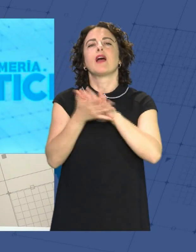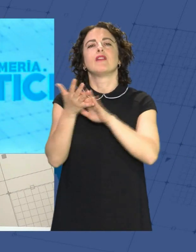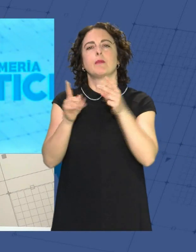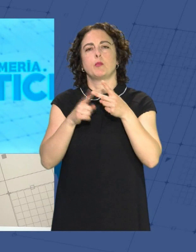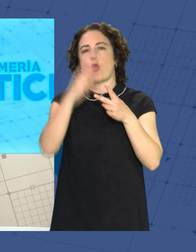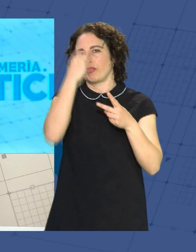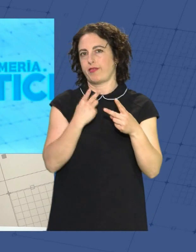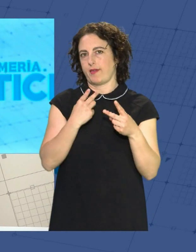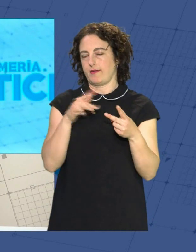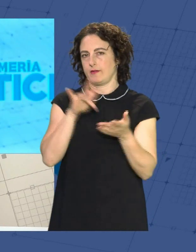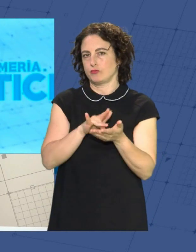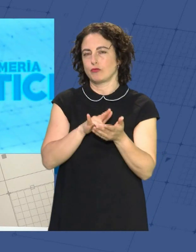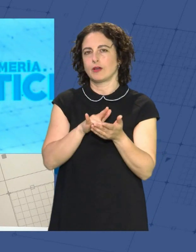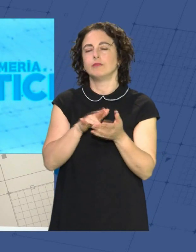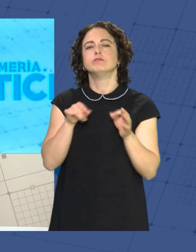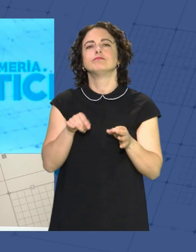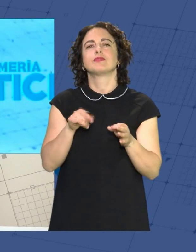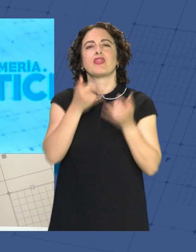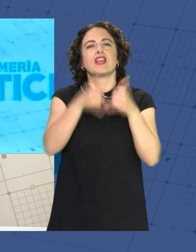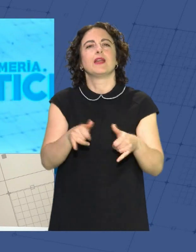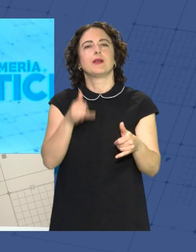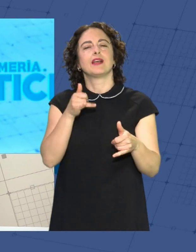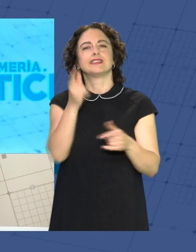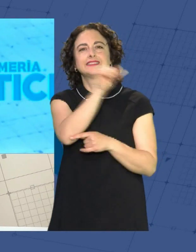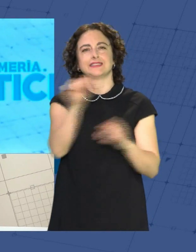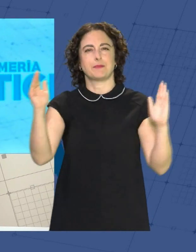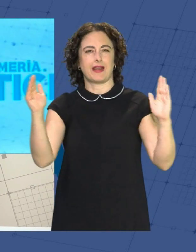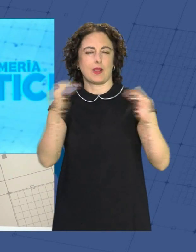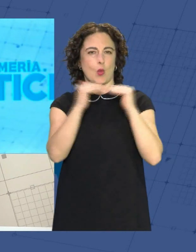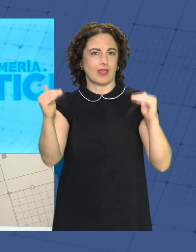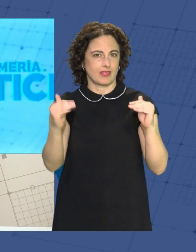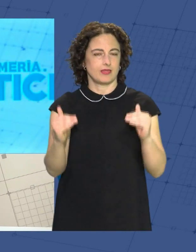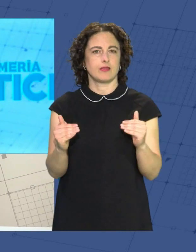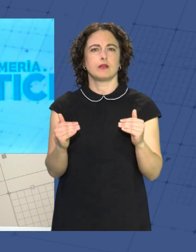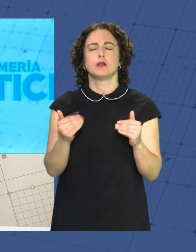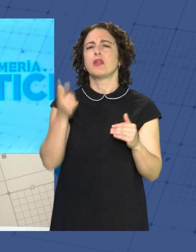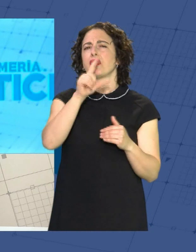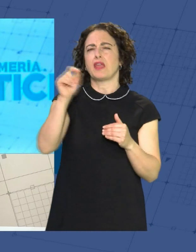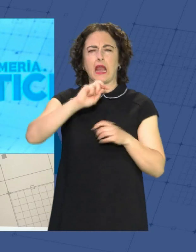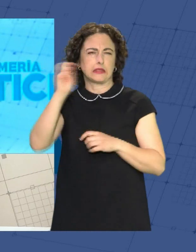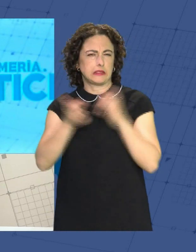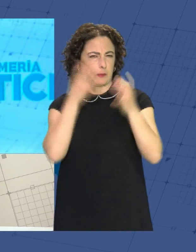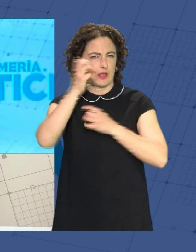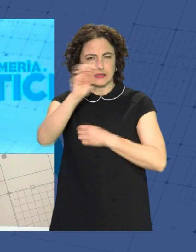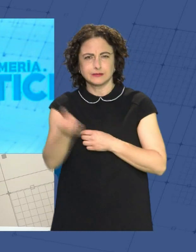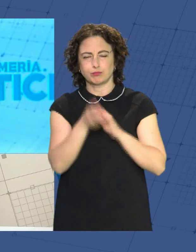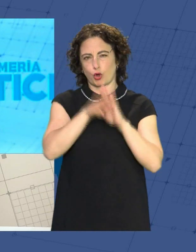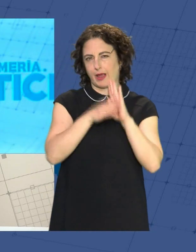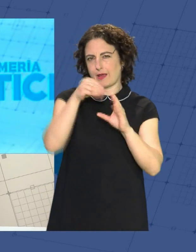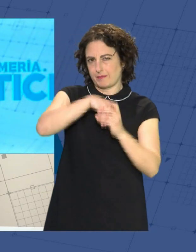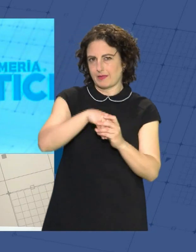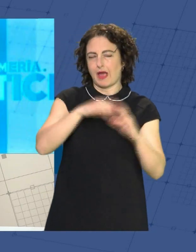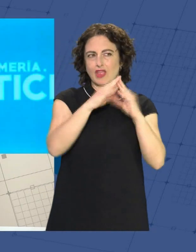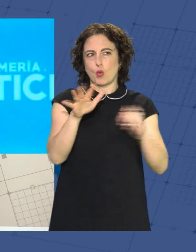ONCE, que ha estado inmersa en la celebración de su Semana de la Igualdad, con más de un centenar de actividades programadas en toda